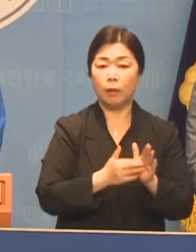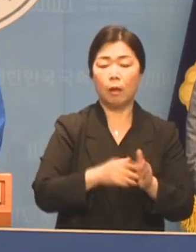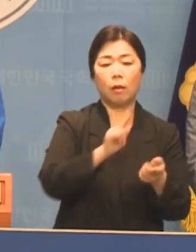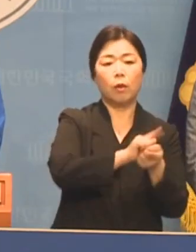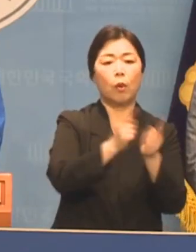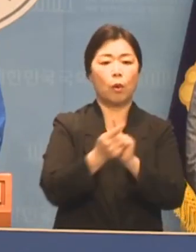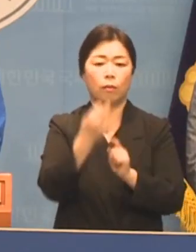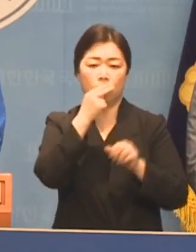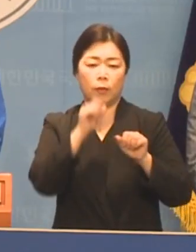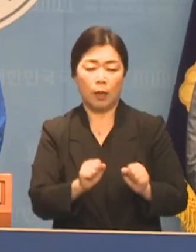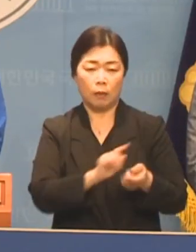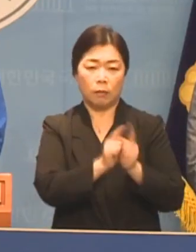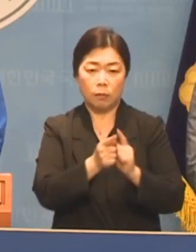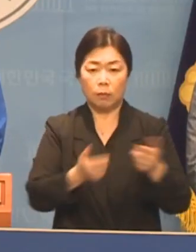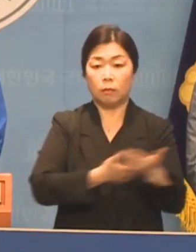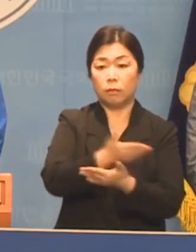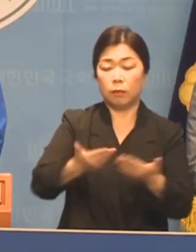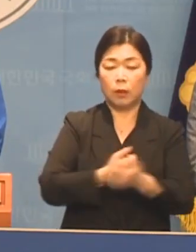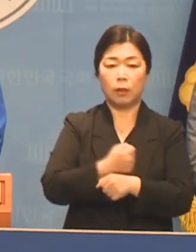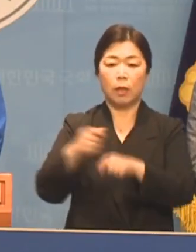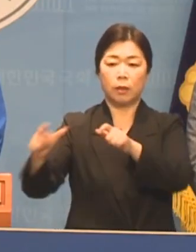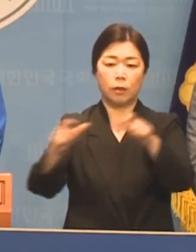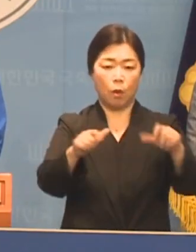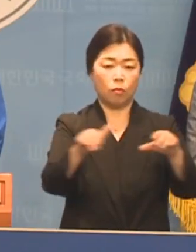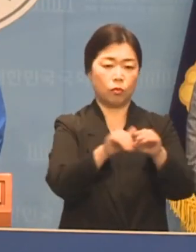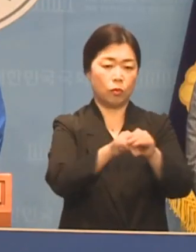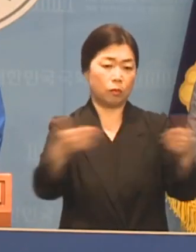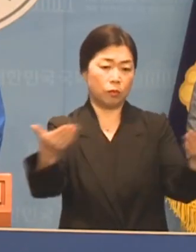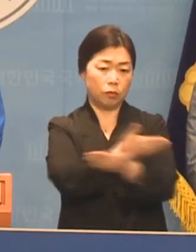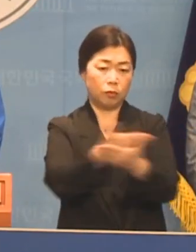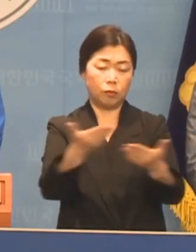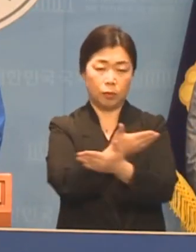서로 상생하는 지역 문화를 만들어 왔습니다.